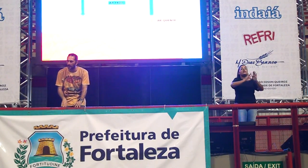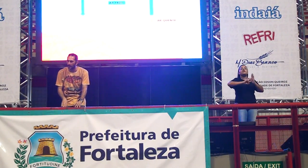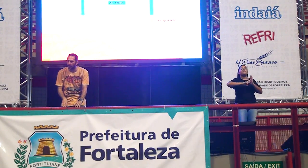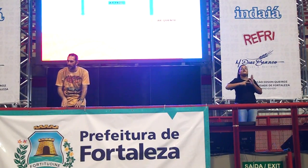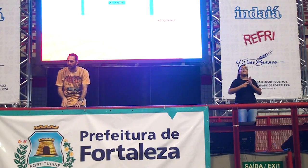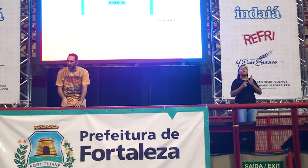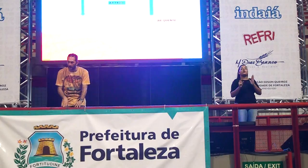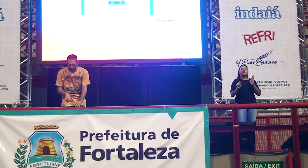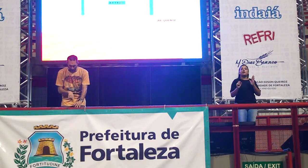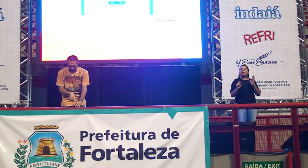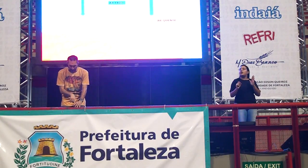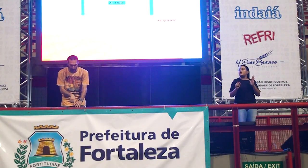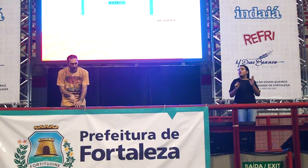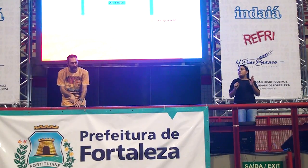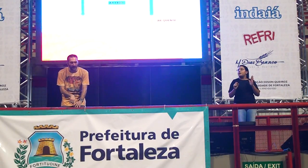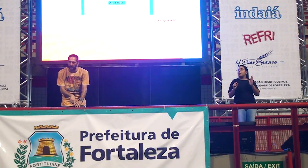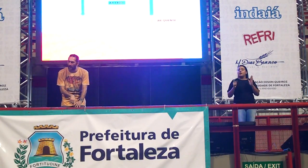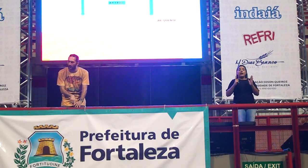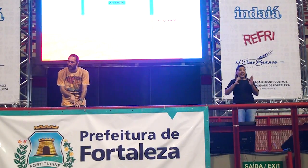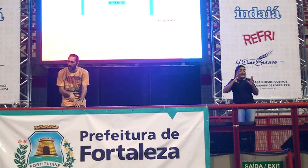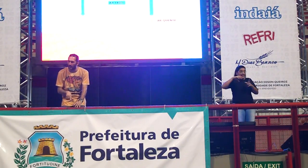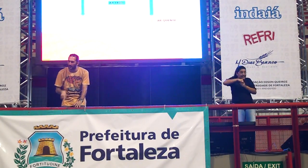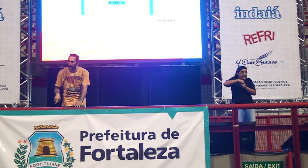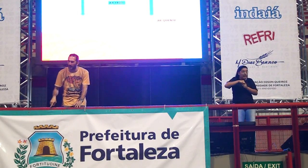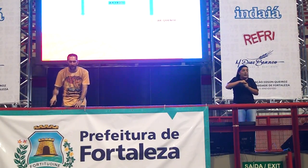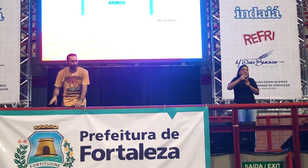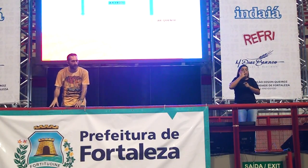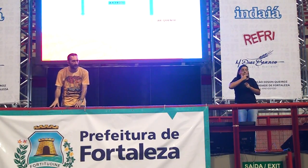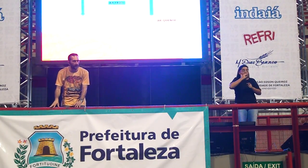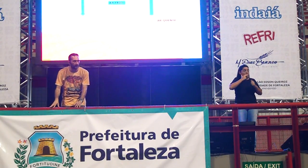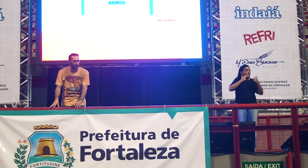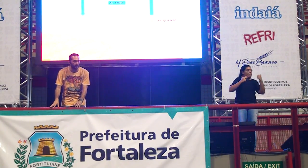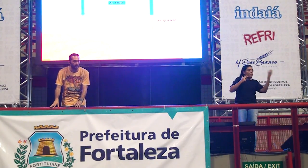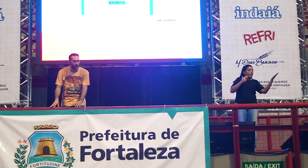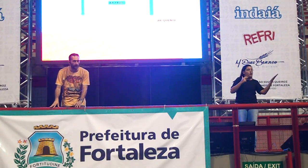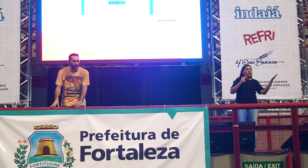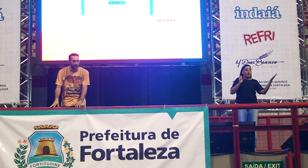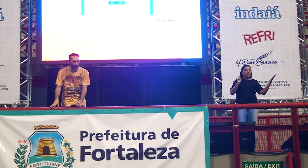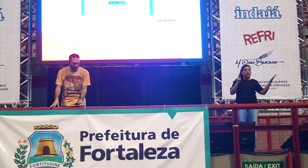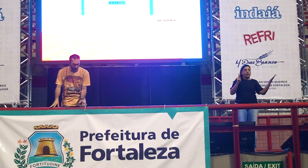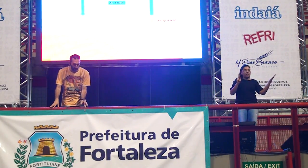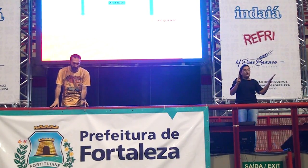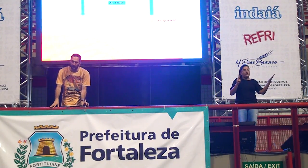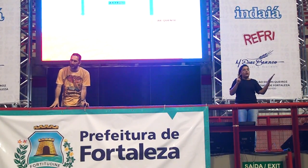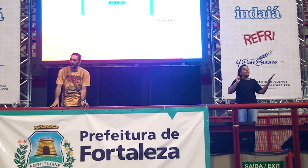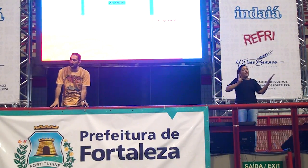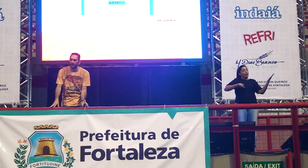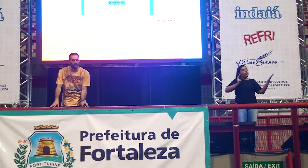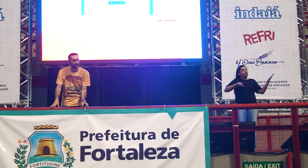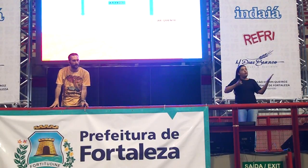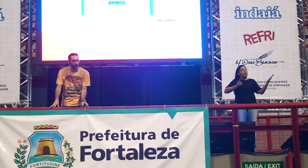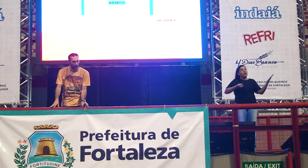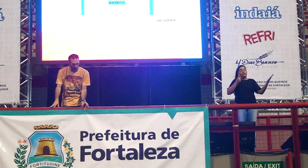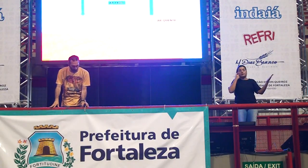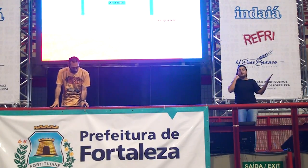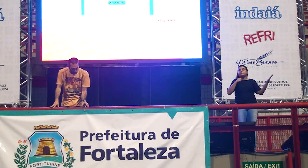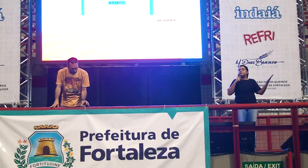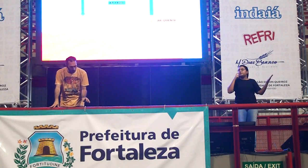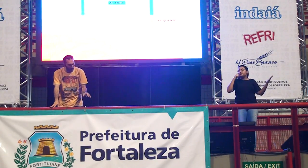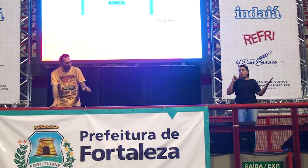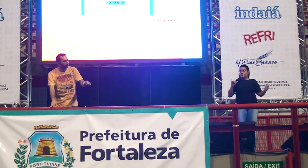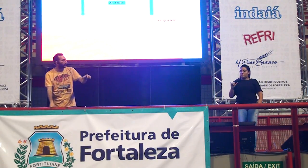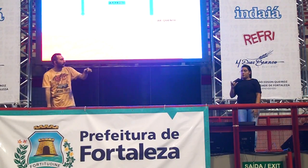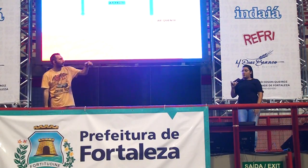dizer? Que a pressão que está dentro da cabine é a mesma que está lá fora, sim? Então ela vai manter a pressão. O